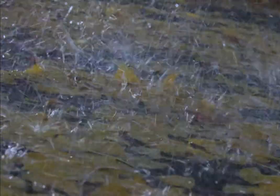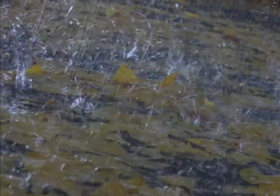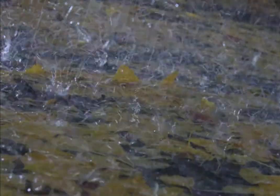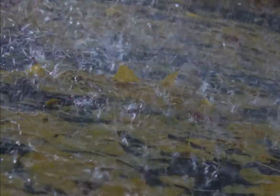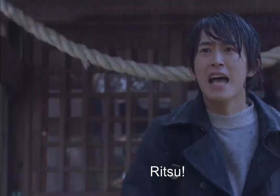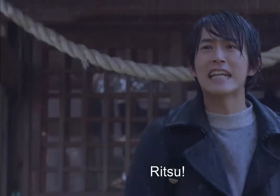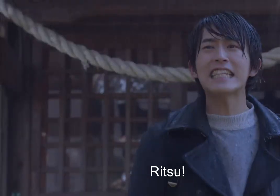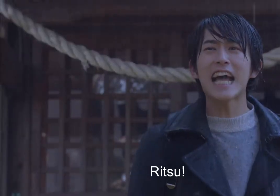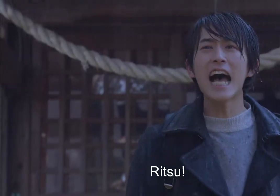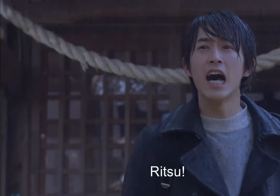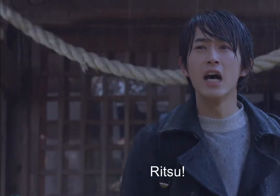りっちゃん